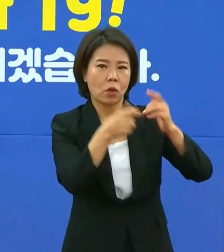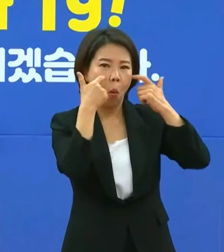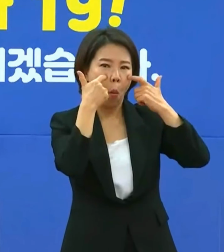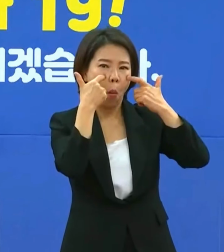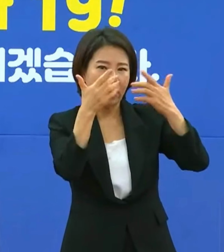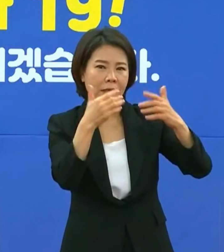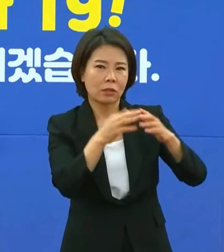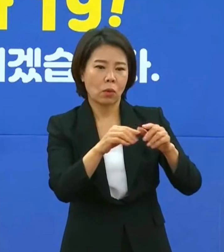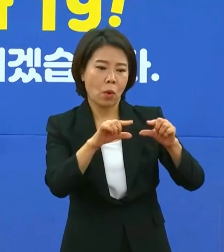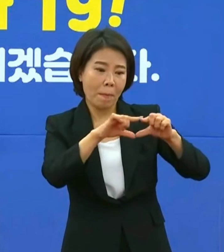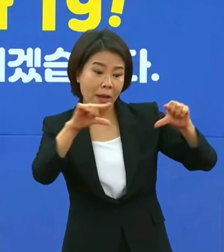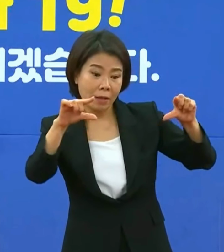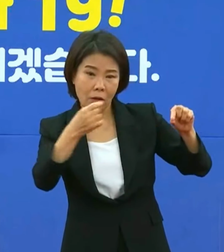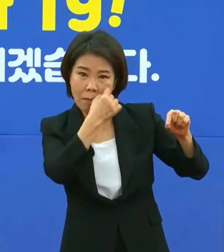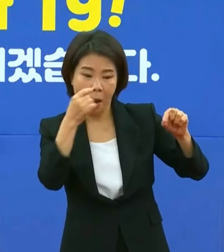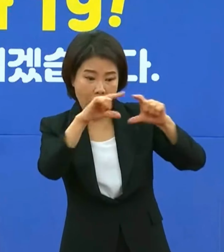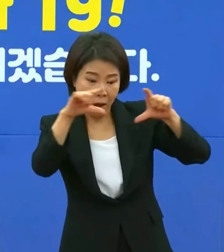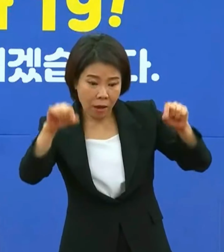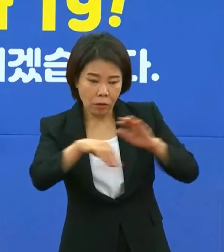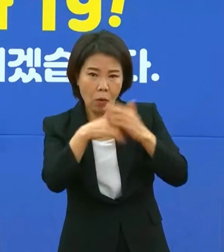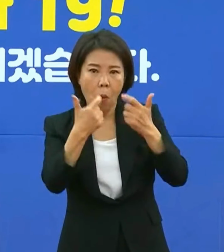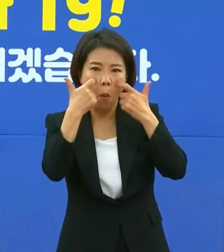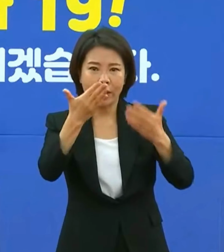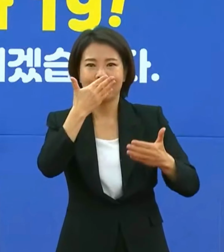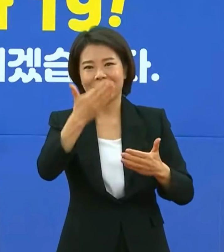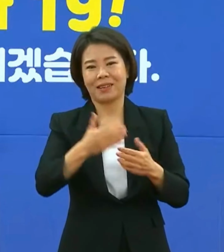패스 확인 기능이 가능해졌습니다